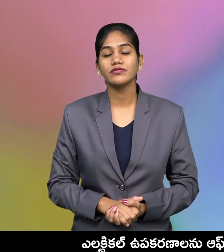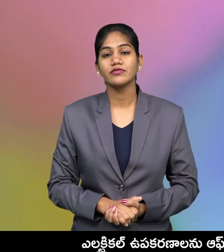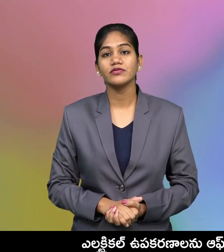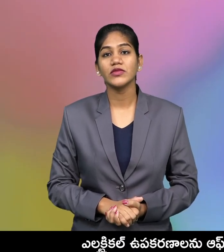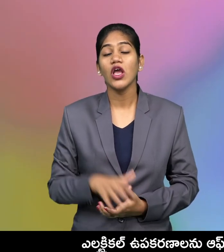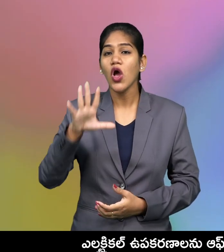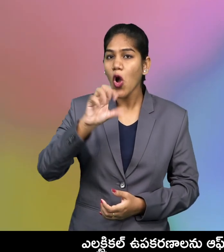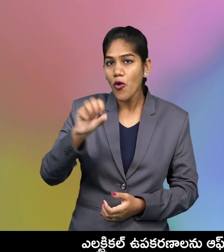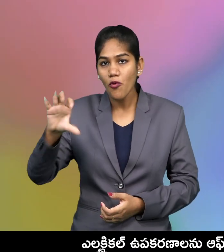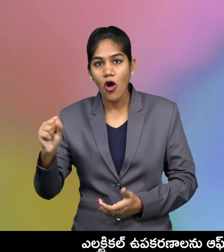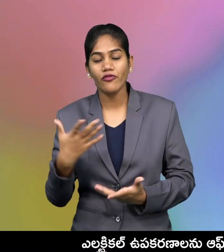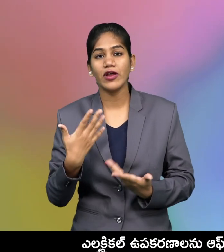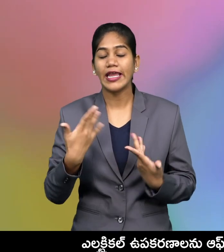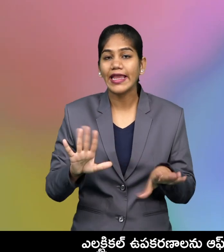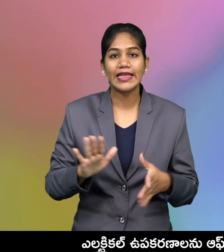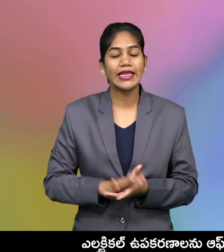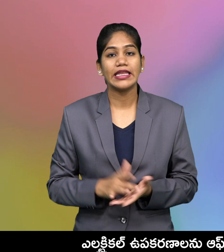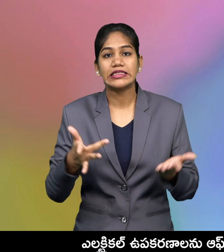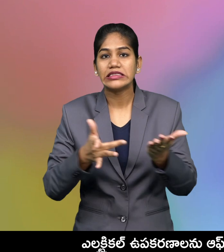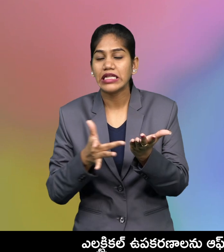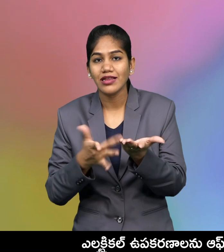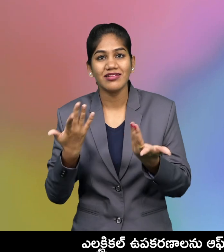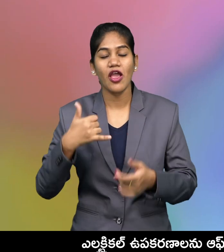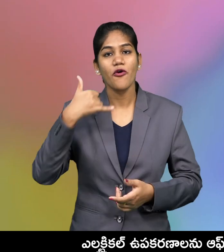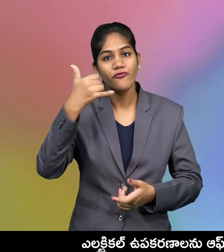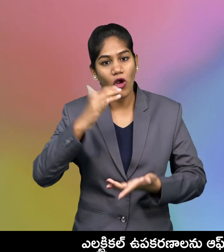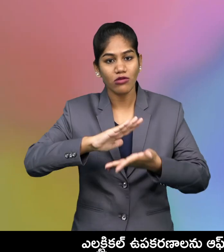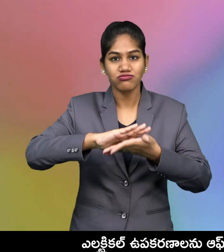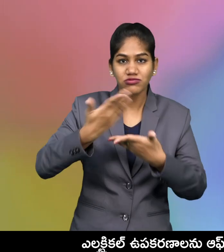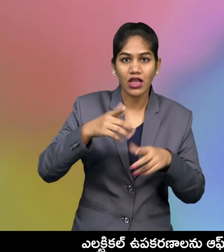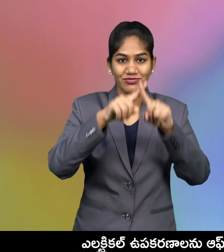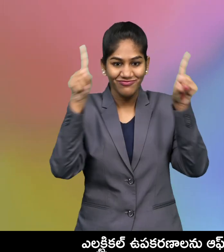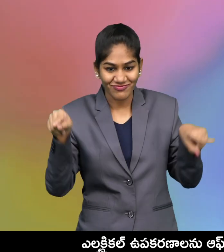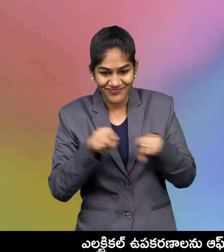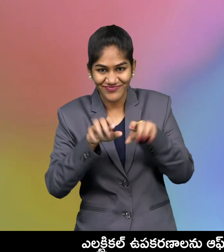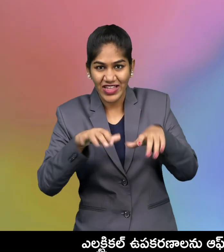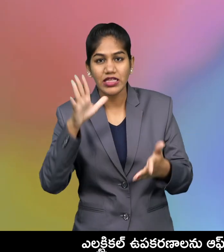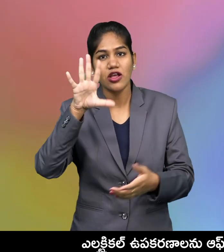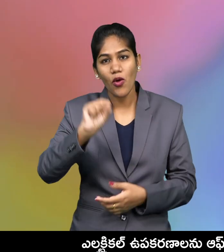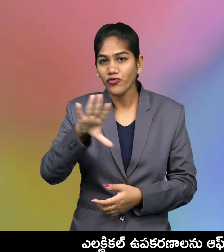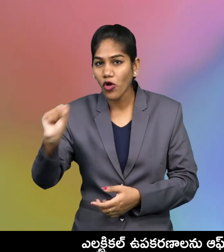ఎలక్ట్రికల్ ఉపకరణాలను ఆఫ్ చేయండి మరియు దెబ్బతిన్న వైరింగ్ కోసం తనిఖీ చేయండి.